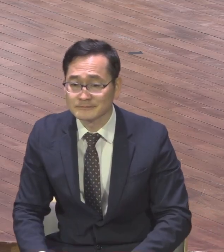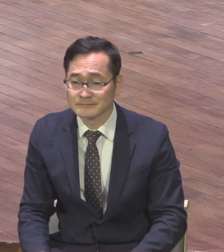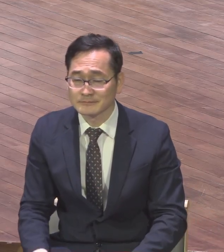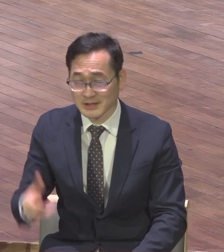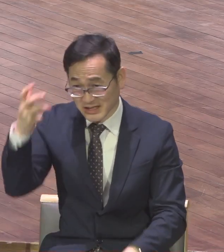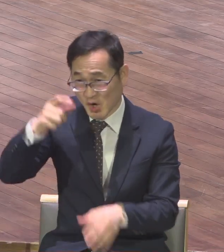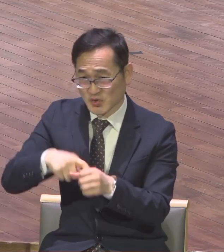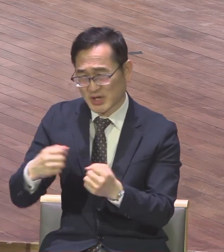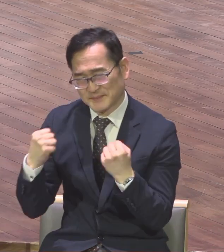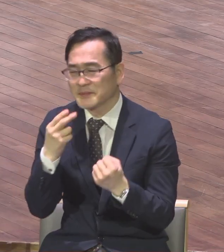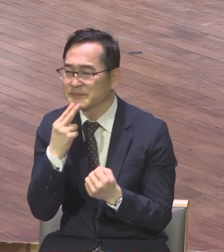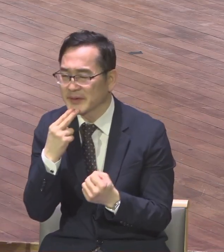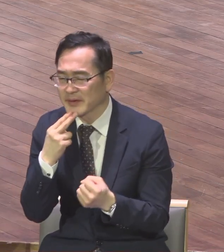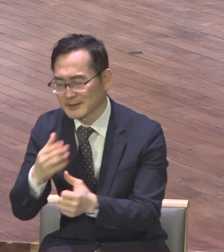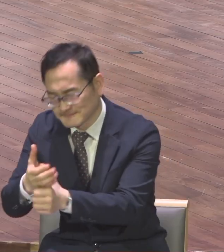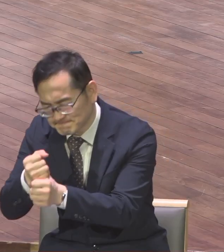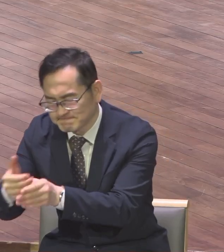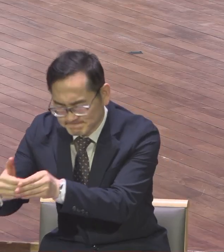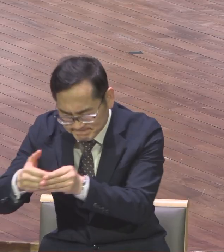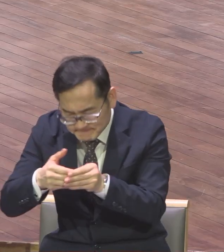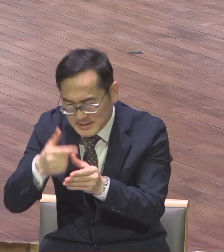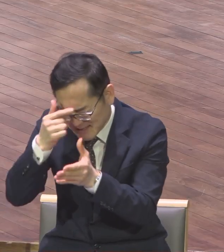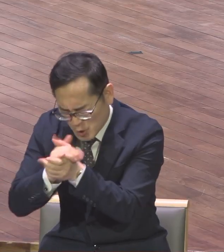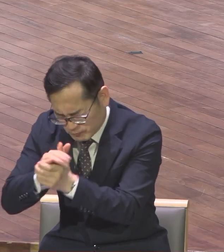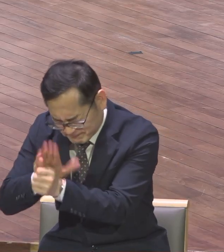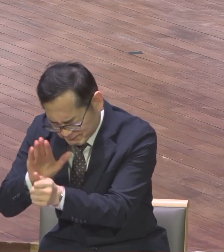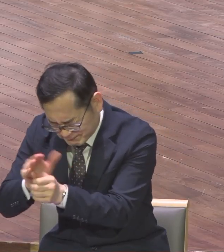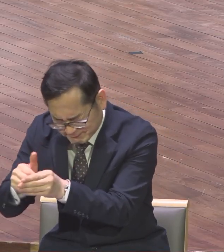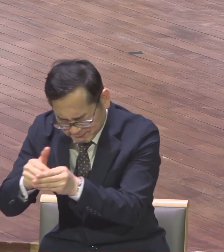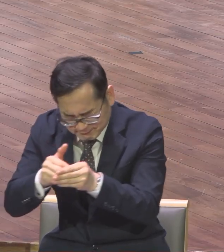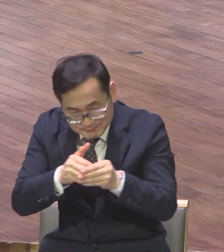영적으로 힘이 없는 자들은 붙들어주라.